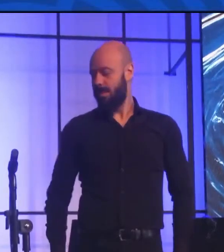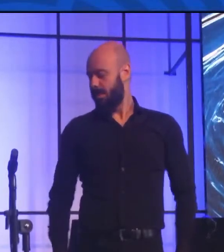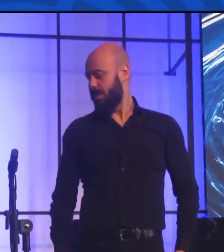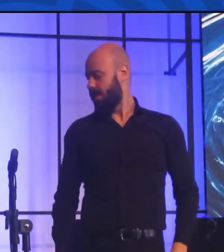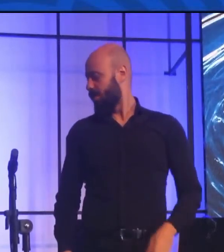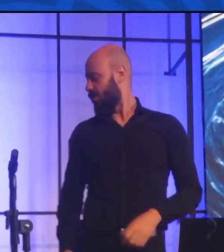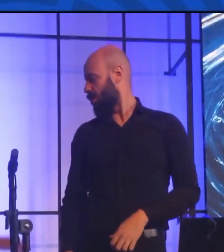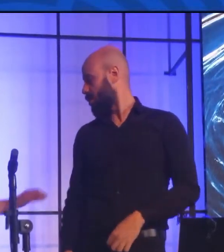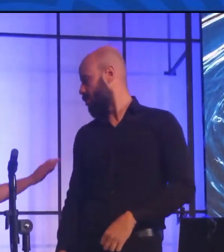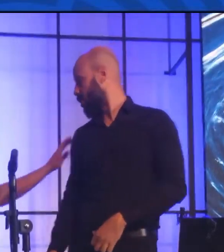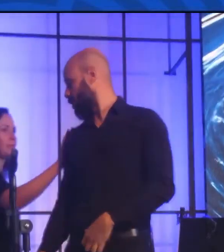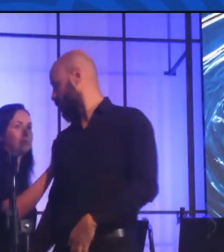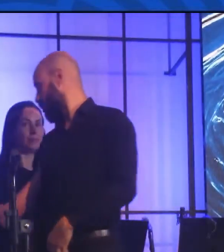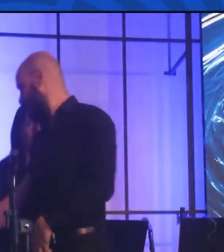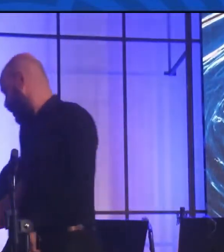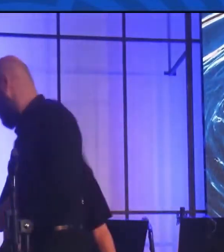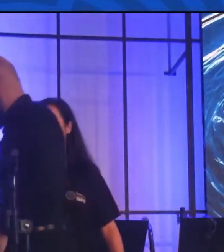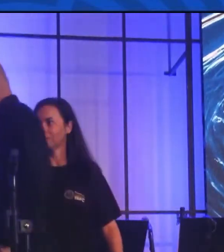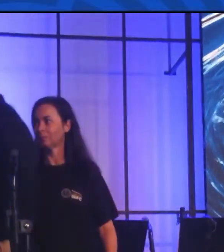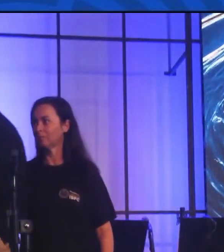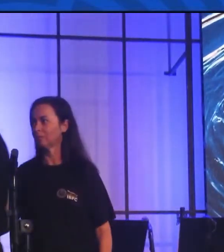Feche seus olhos, curva a sua cabeça.